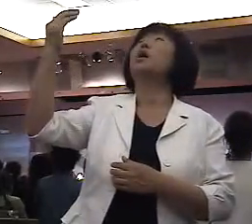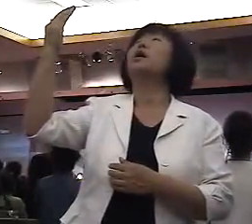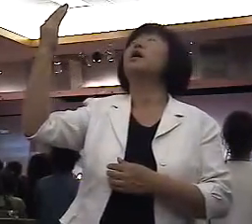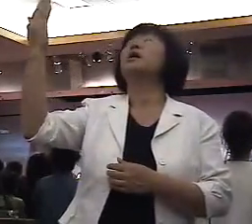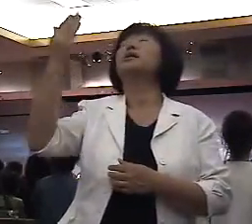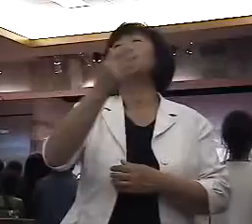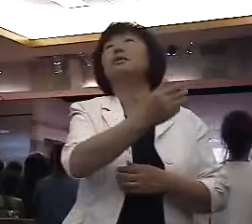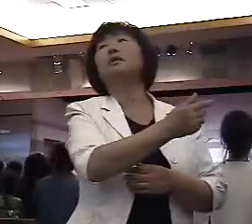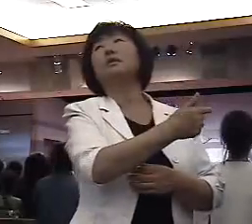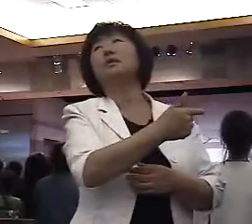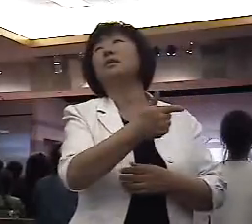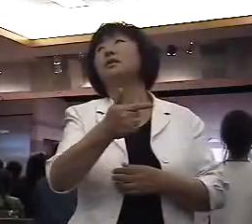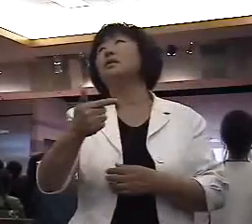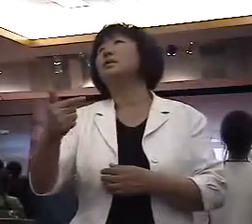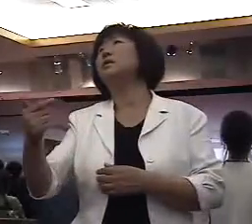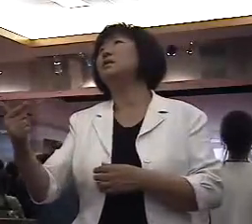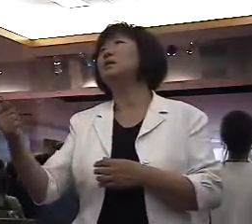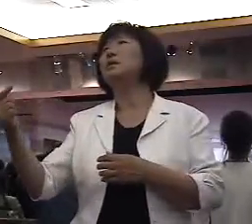주의